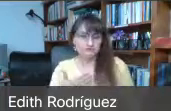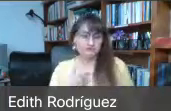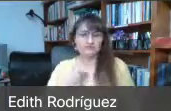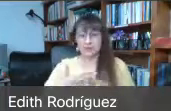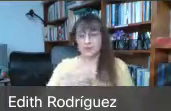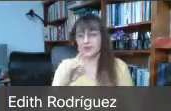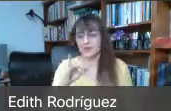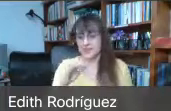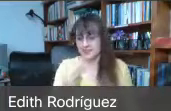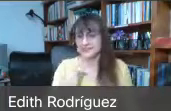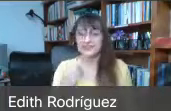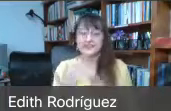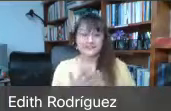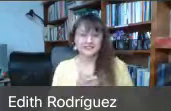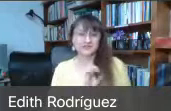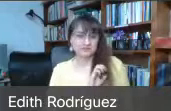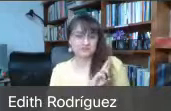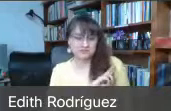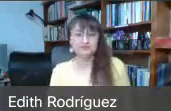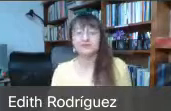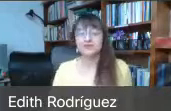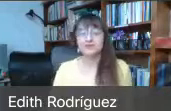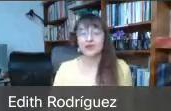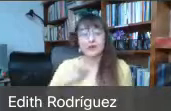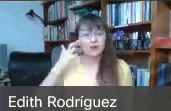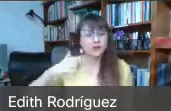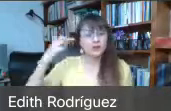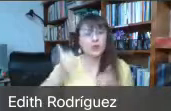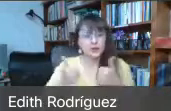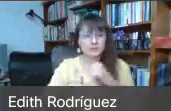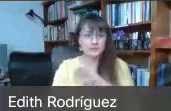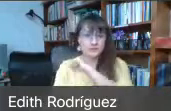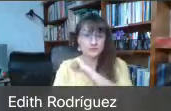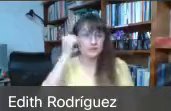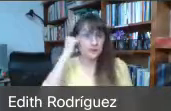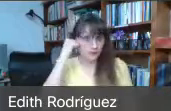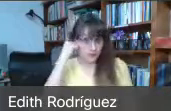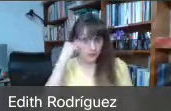Quédate en Casa, me presento mucho gusto. Mi nombre es Eric Rodríguez, esta es mi seña.